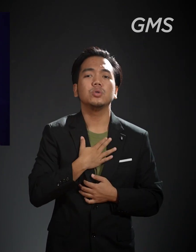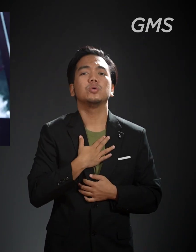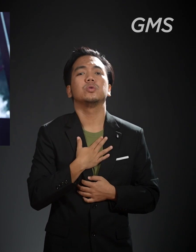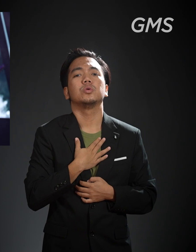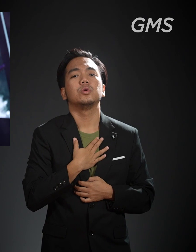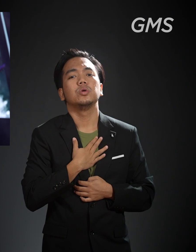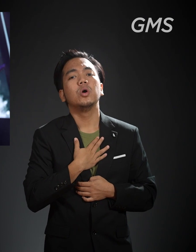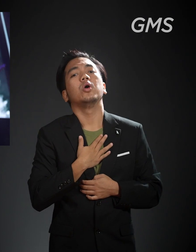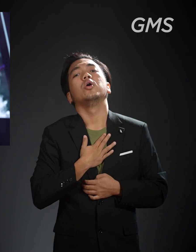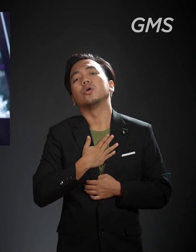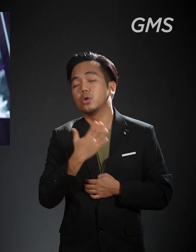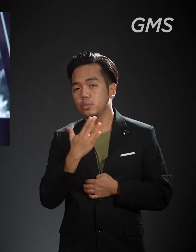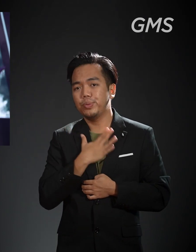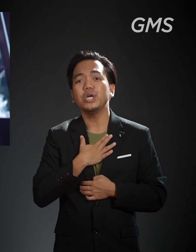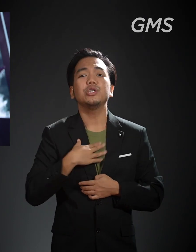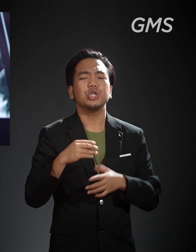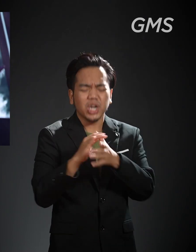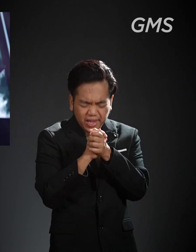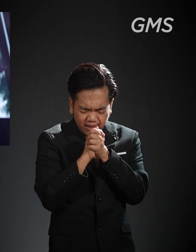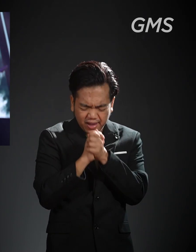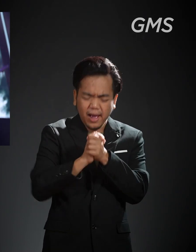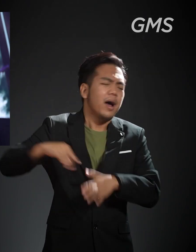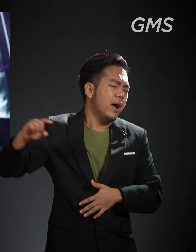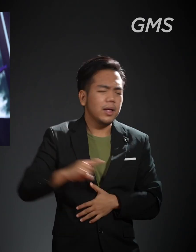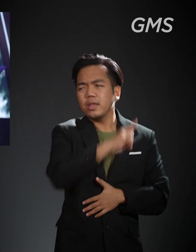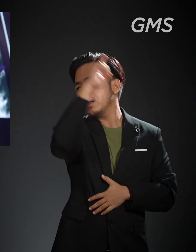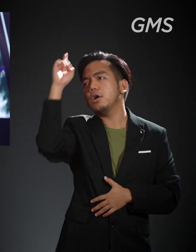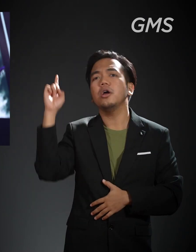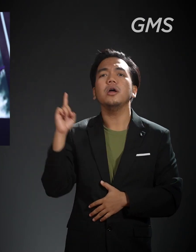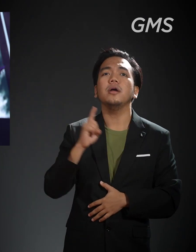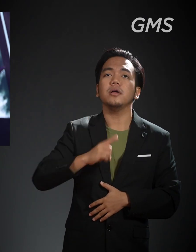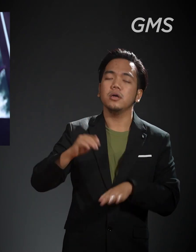Pengharapanku, ku percaya hanya